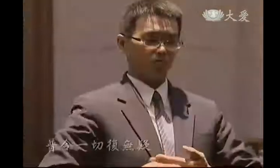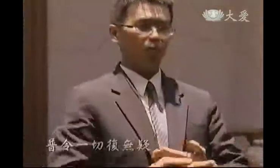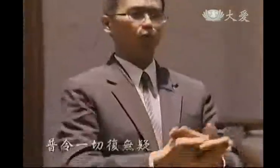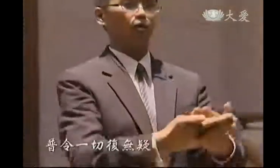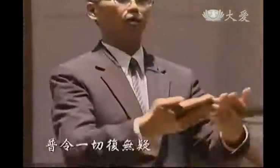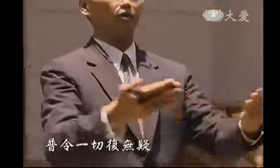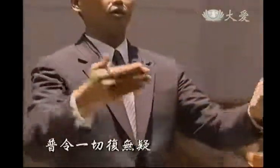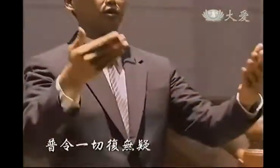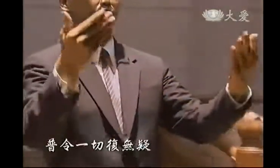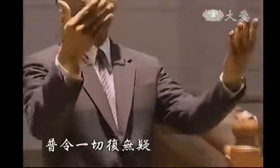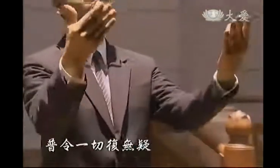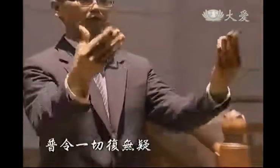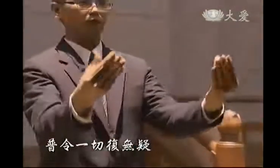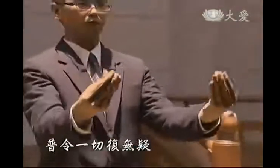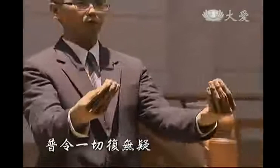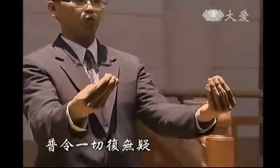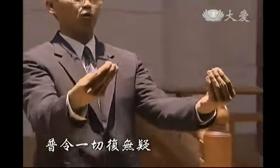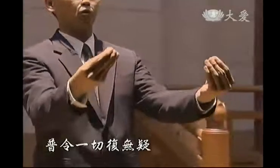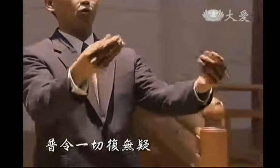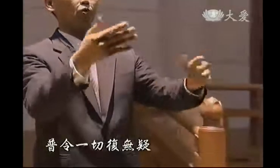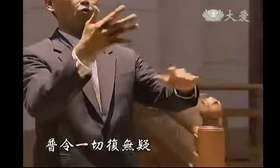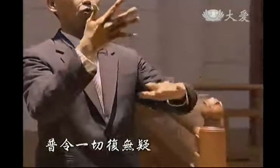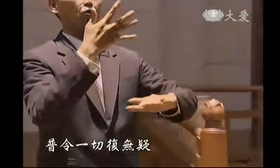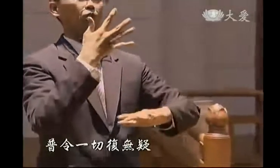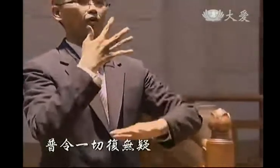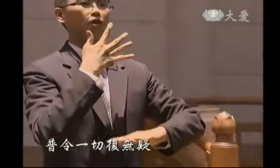普令一切复义。